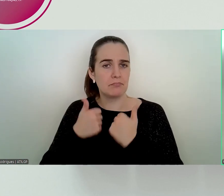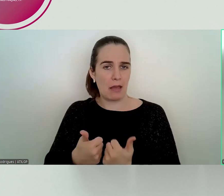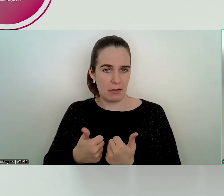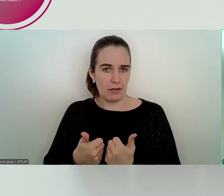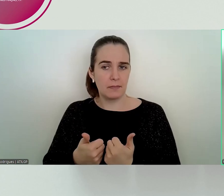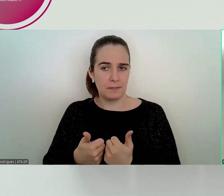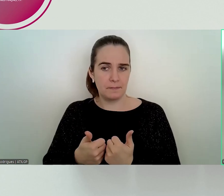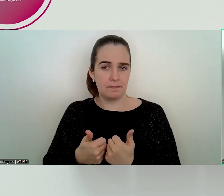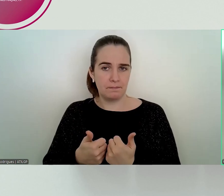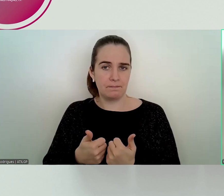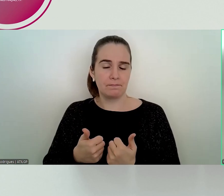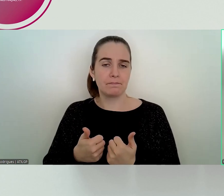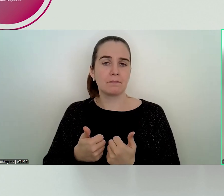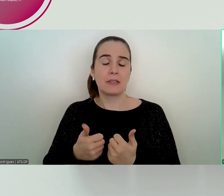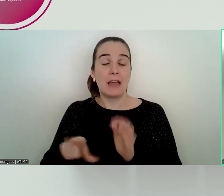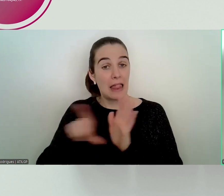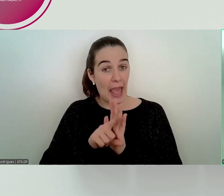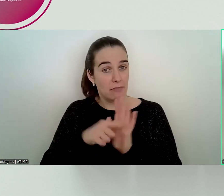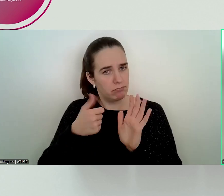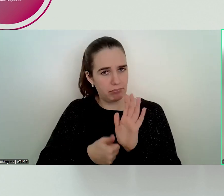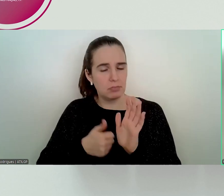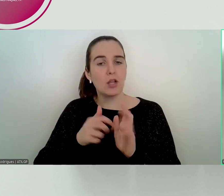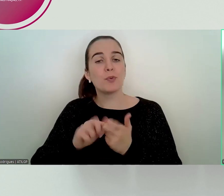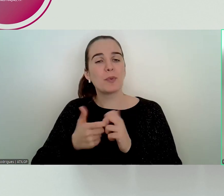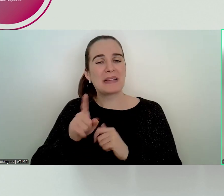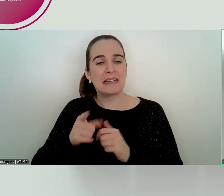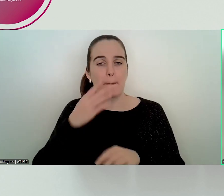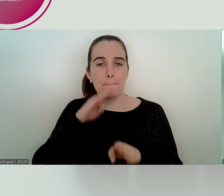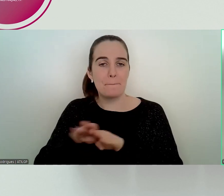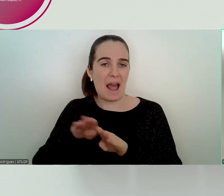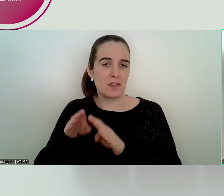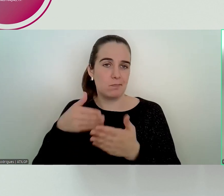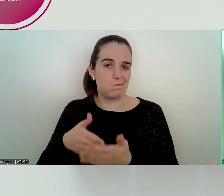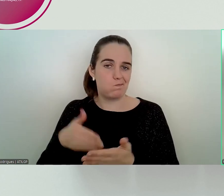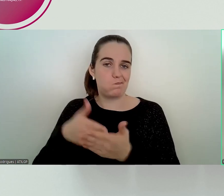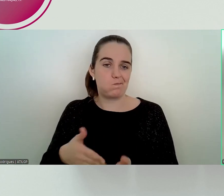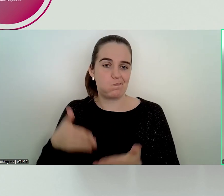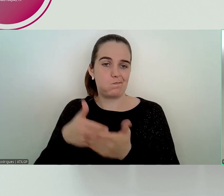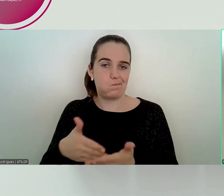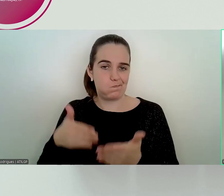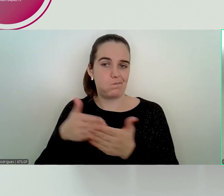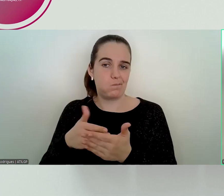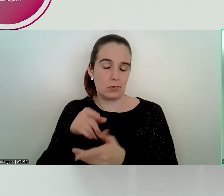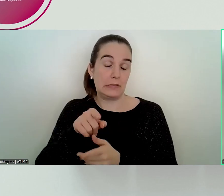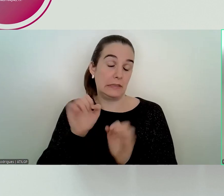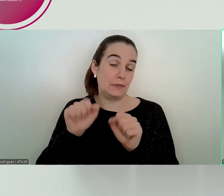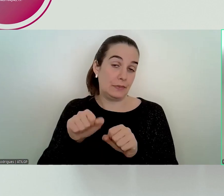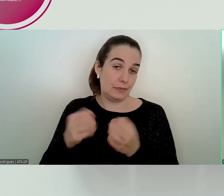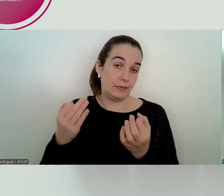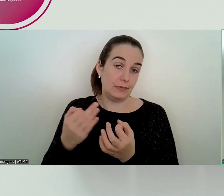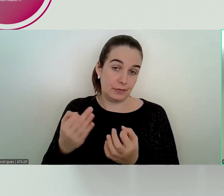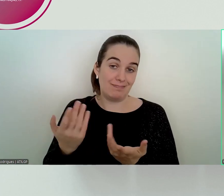a tal barreira à boa implementação, e que sim, que tem a ver em grande parte ou em grande medida com